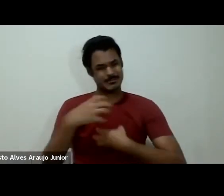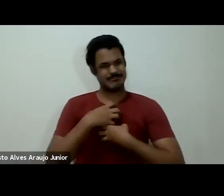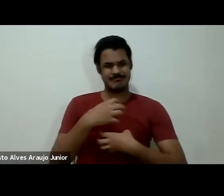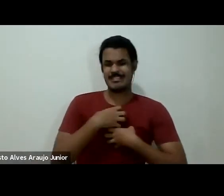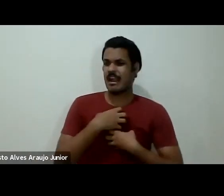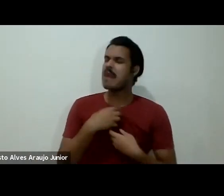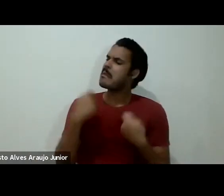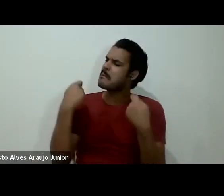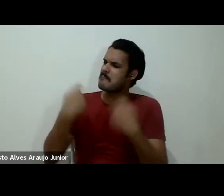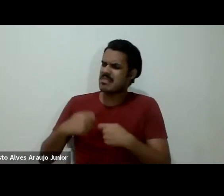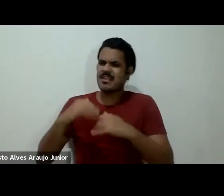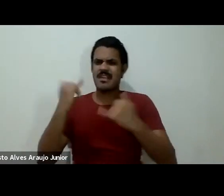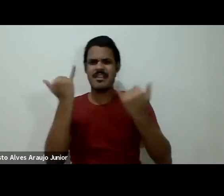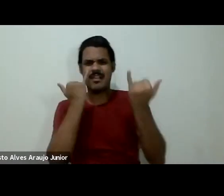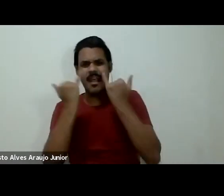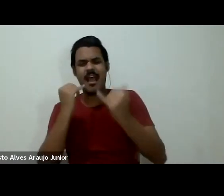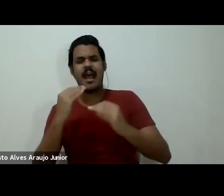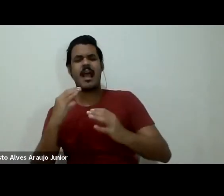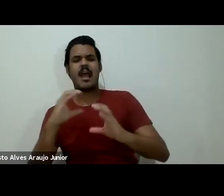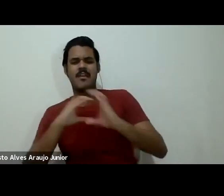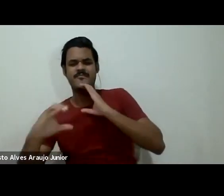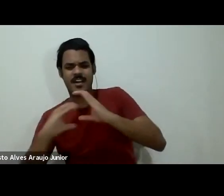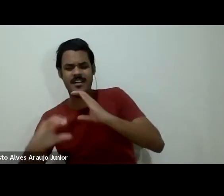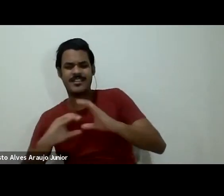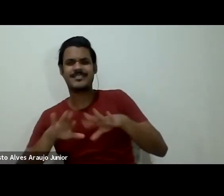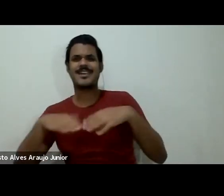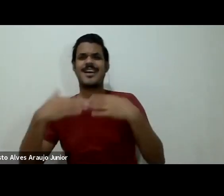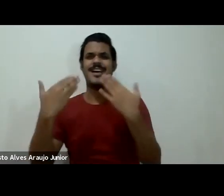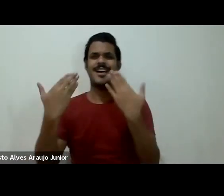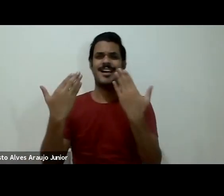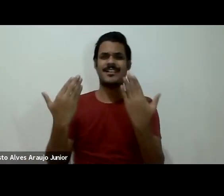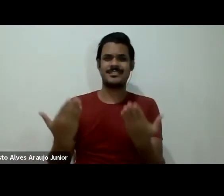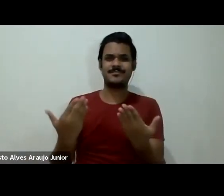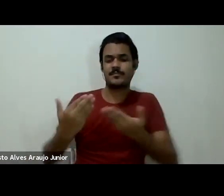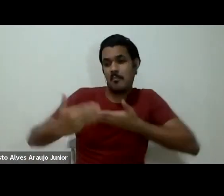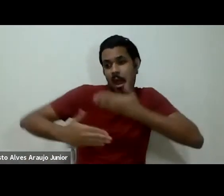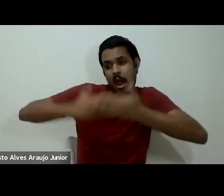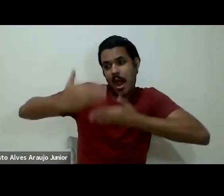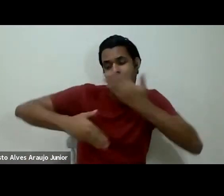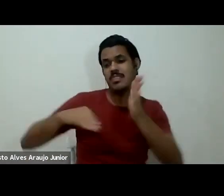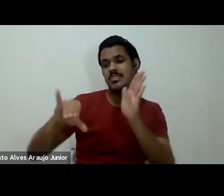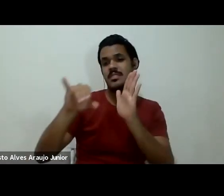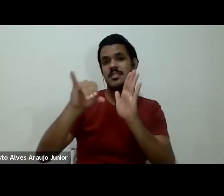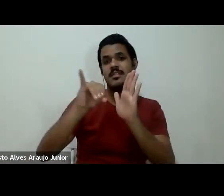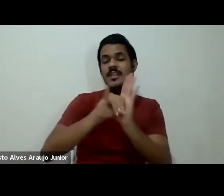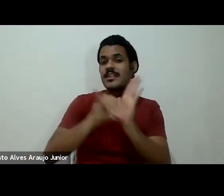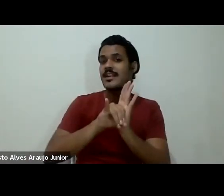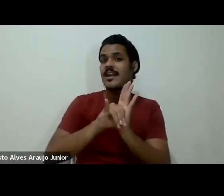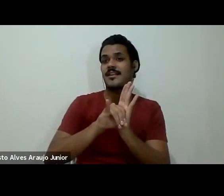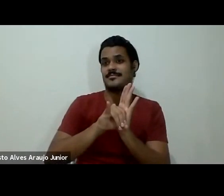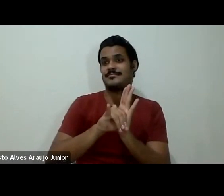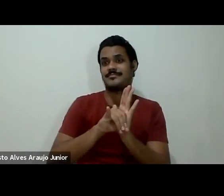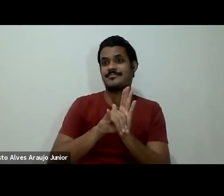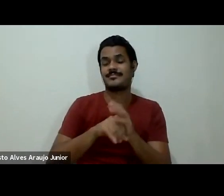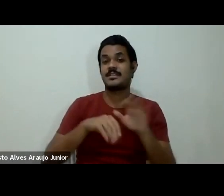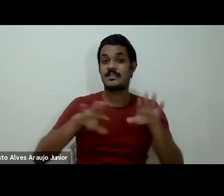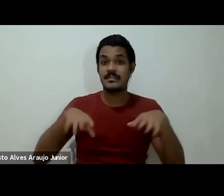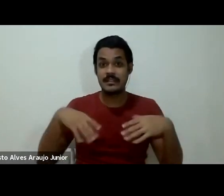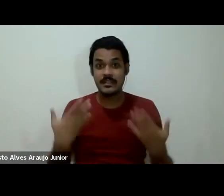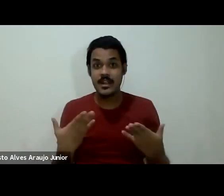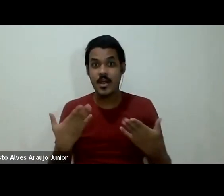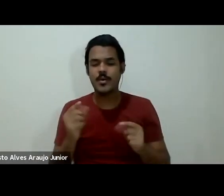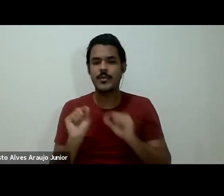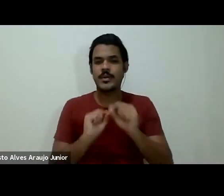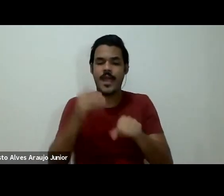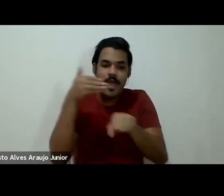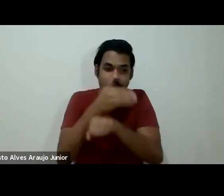de informações, de construções identitárias através, né, que é por meio de